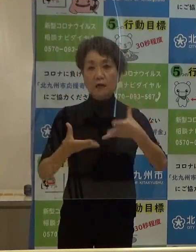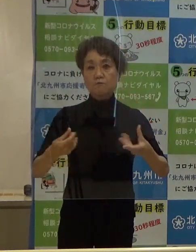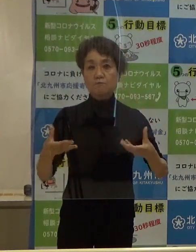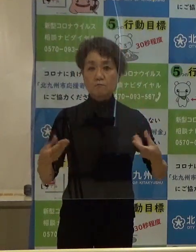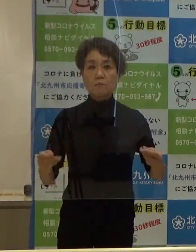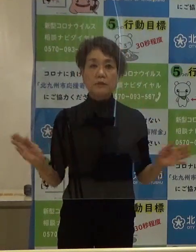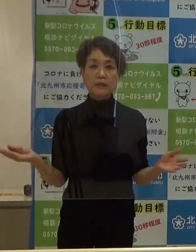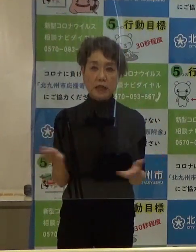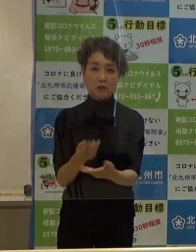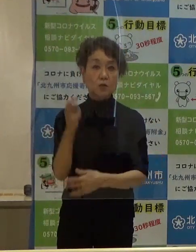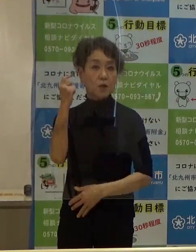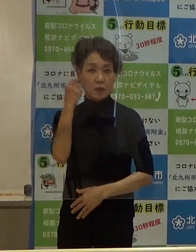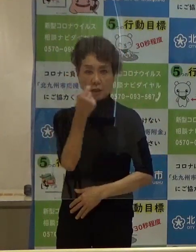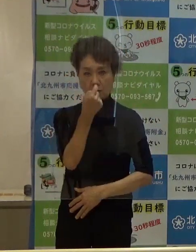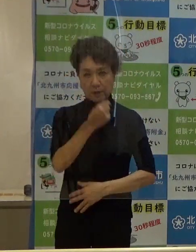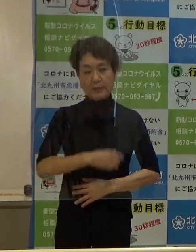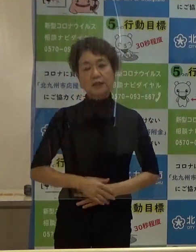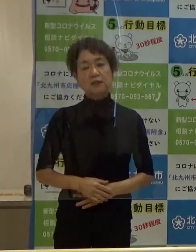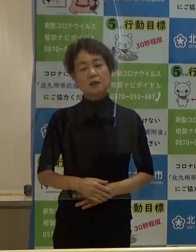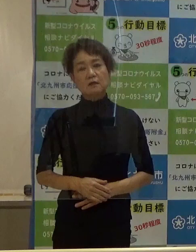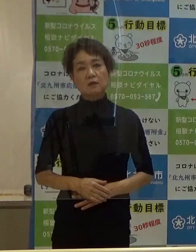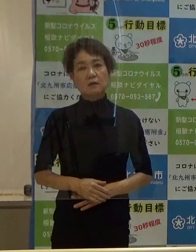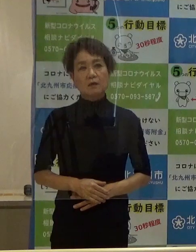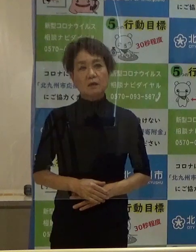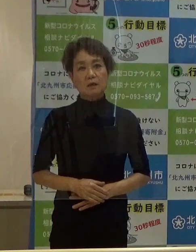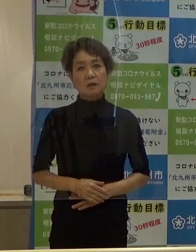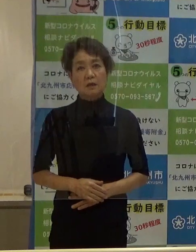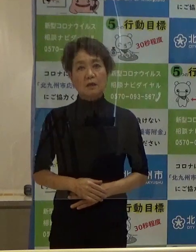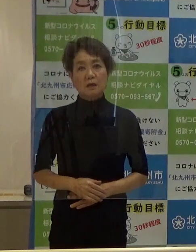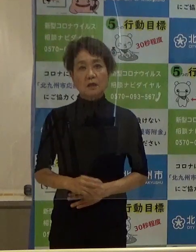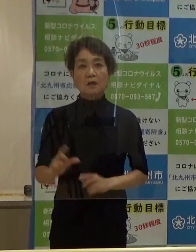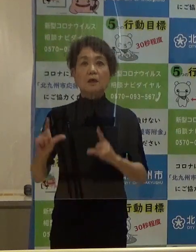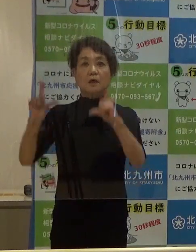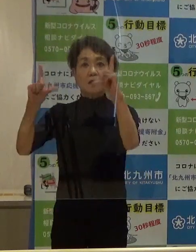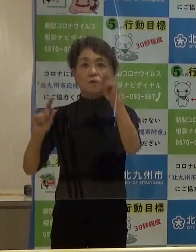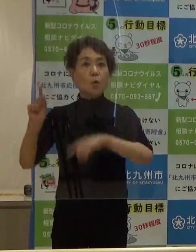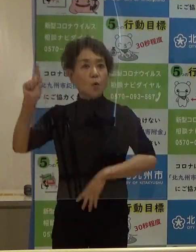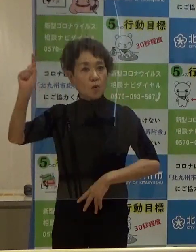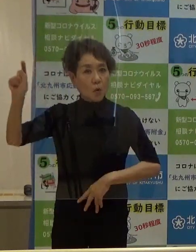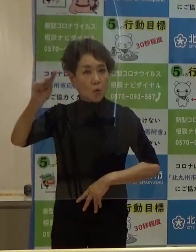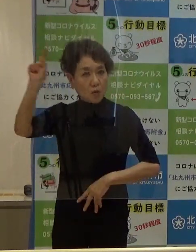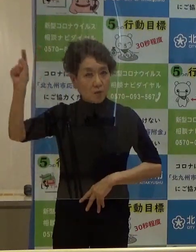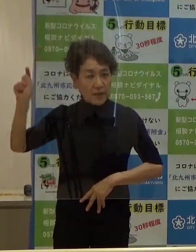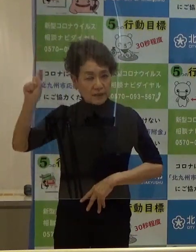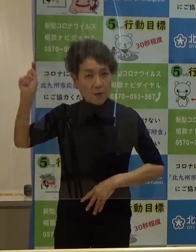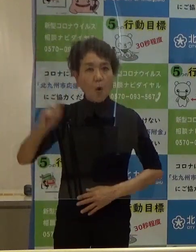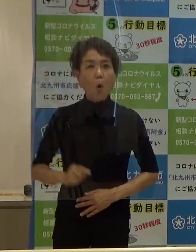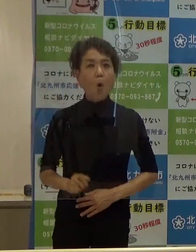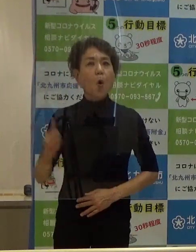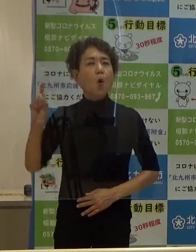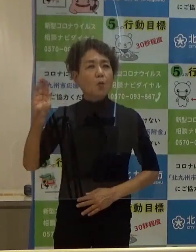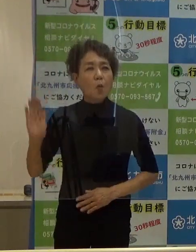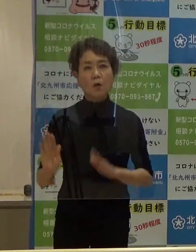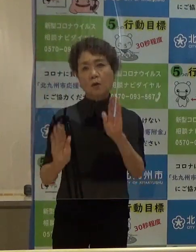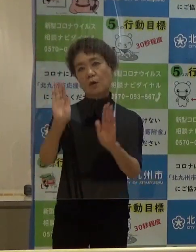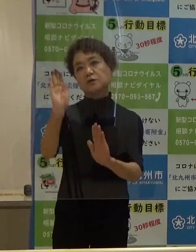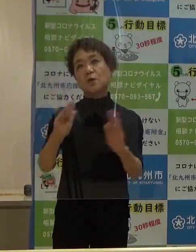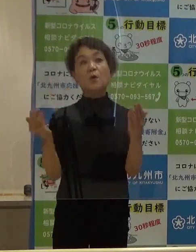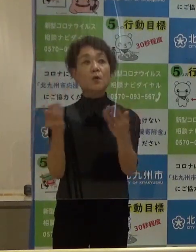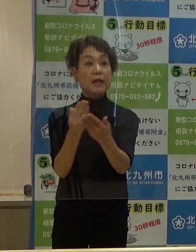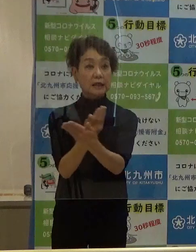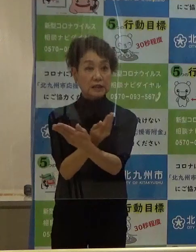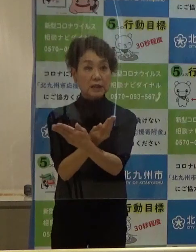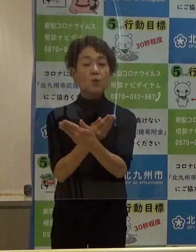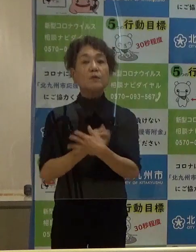ふうになっております。首都圏におきましてもこういう状況になっております